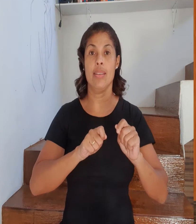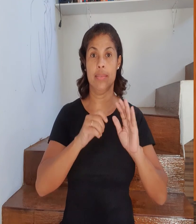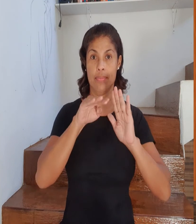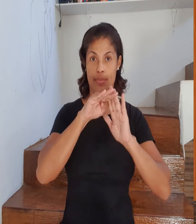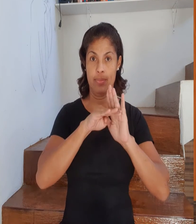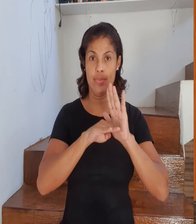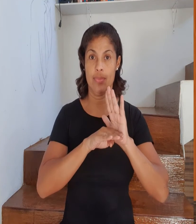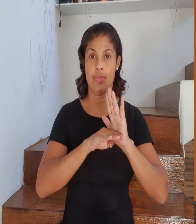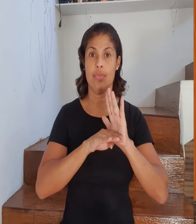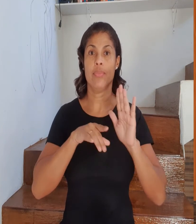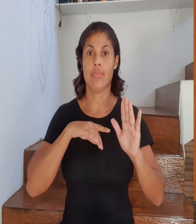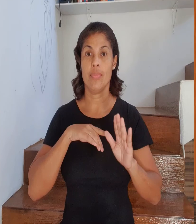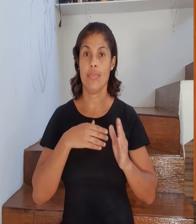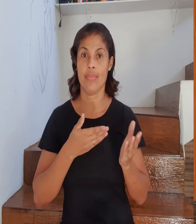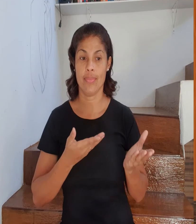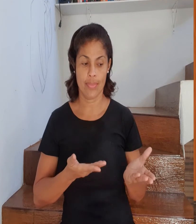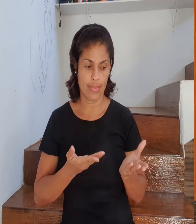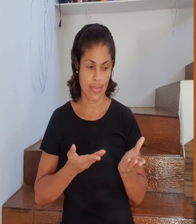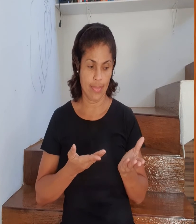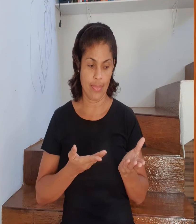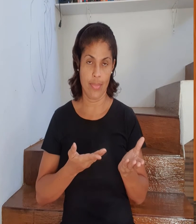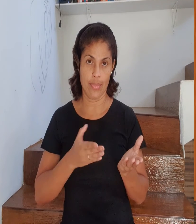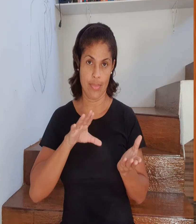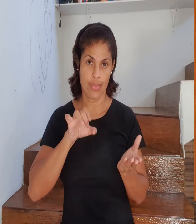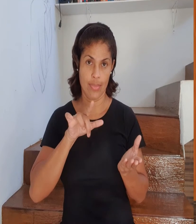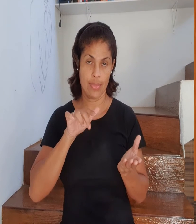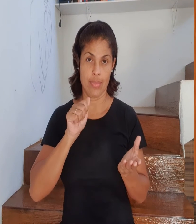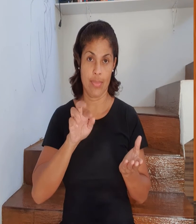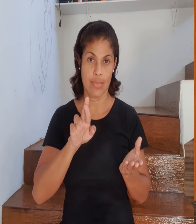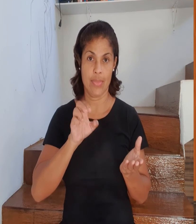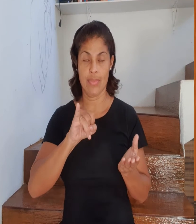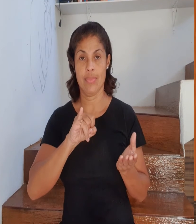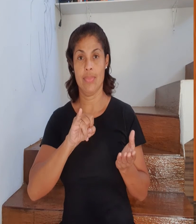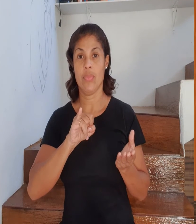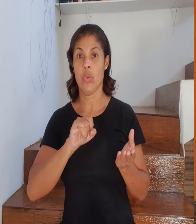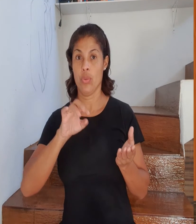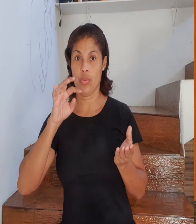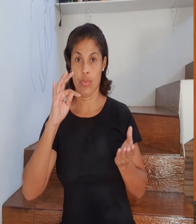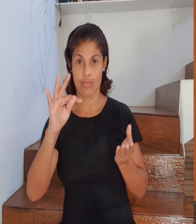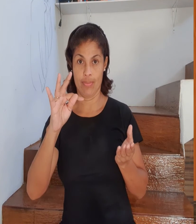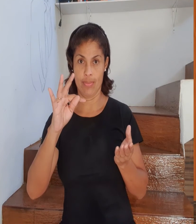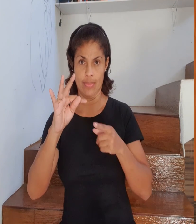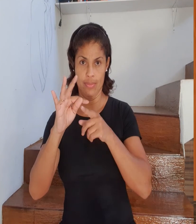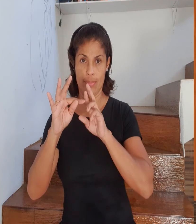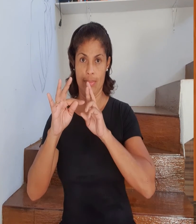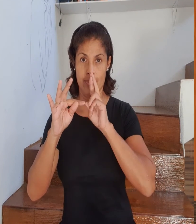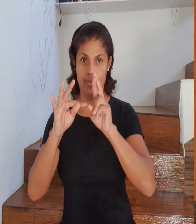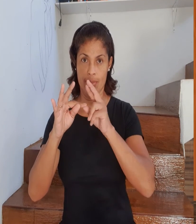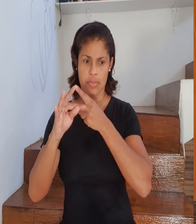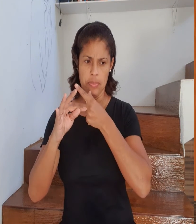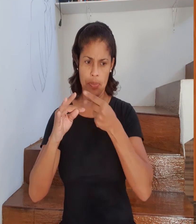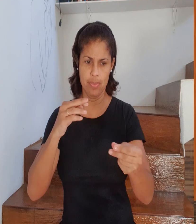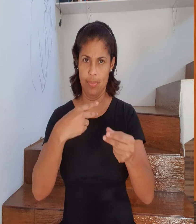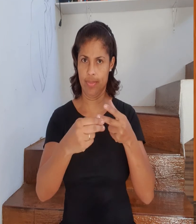ser classificada em imunidade celular, quando são os linfócitos T os responsáveis